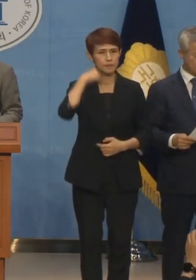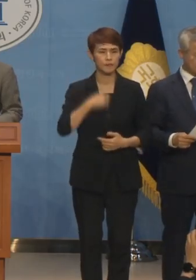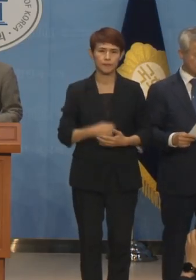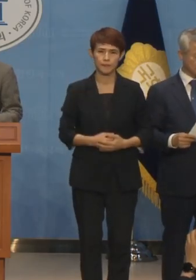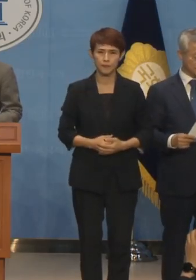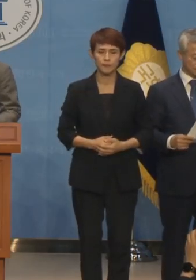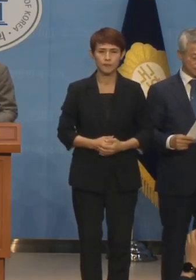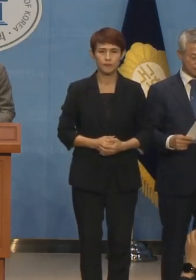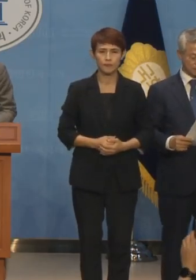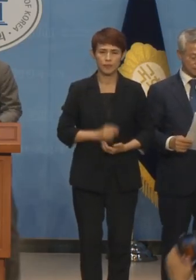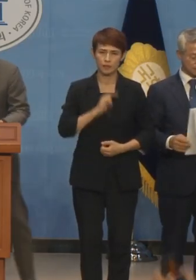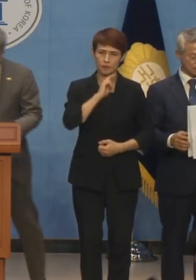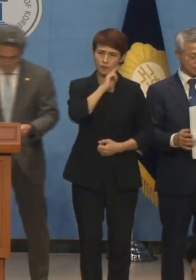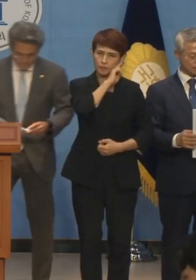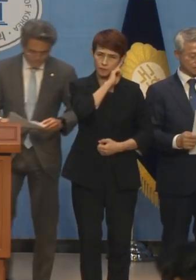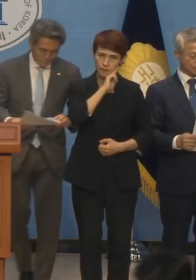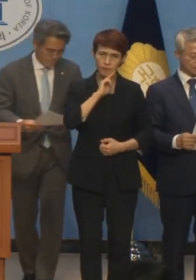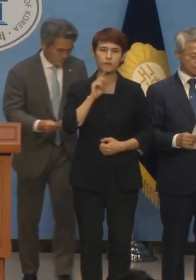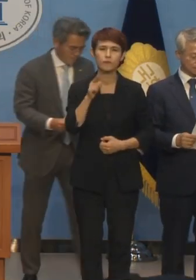의심마저 듭니다.